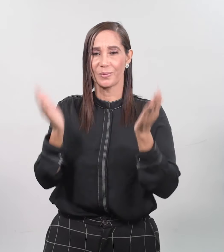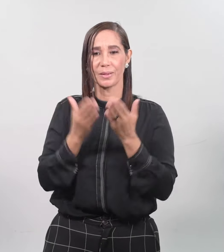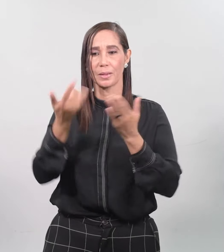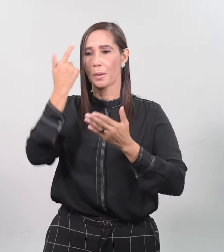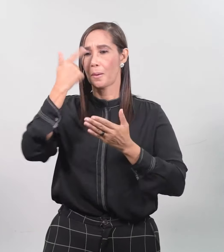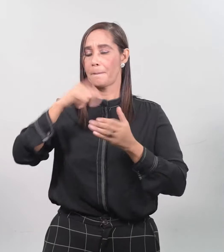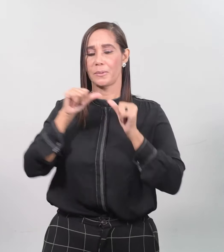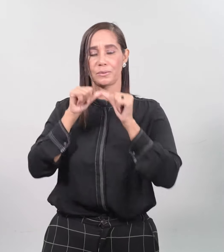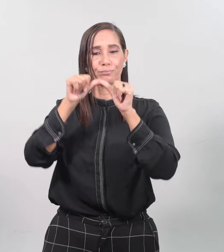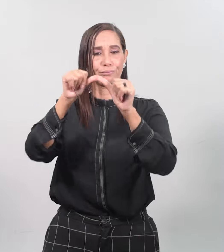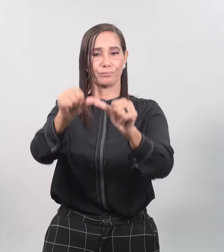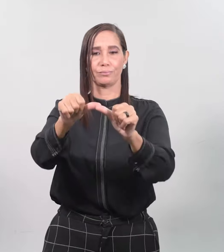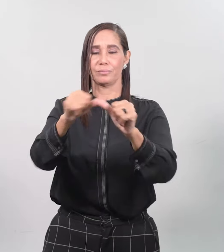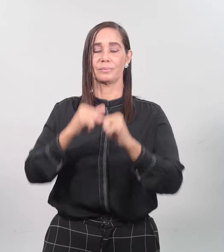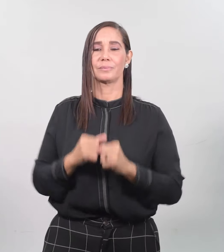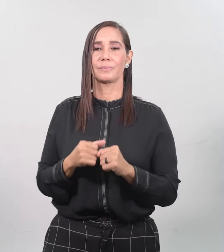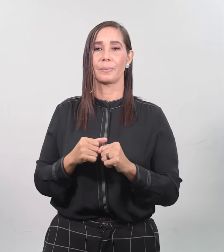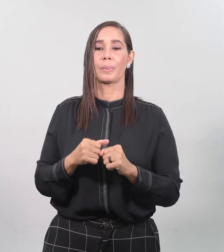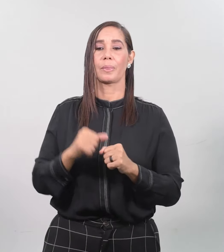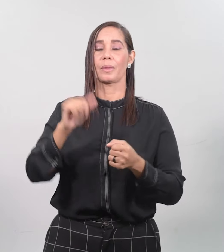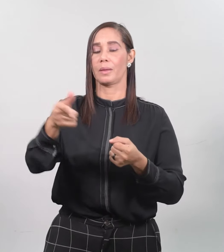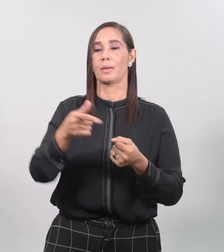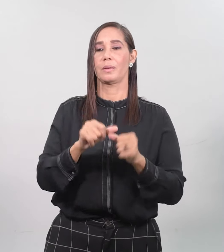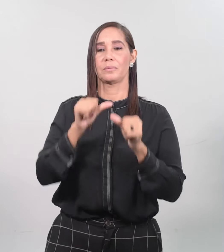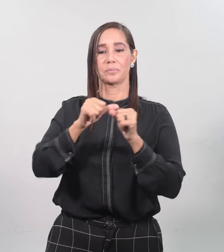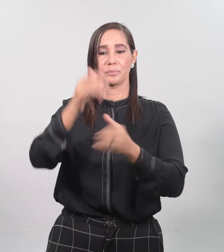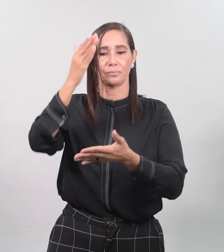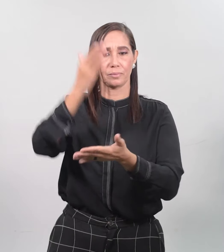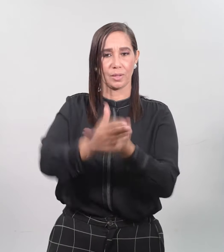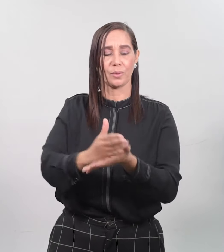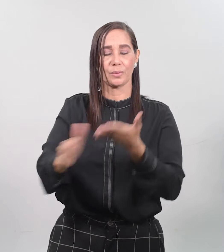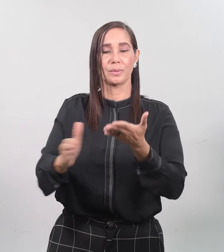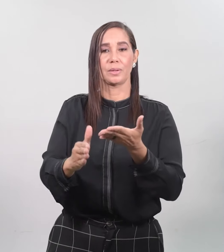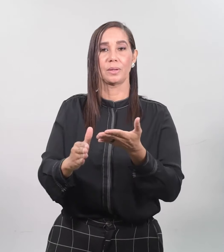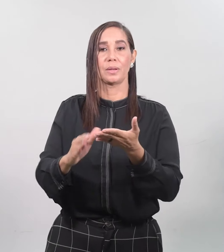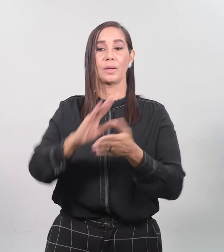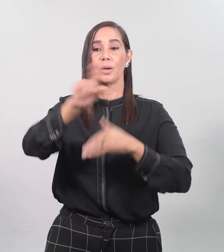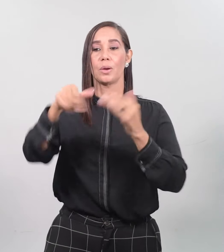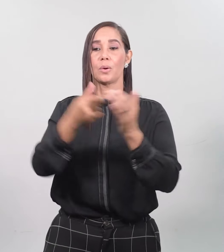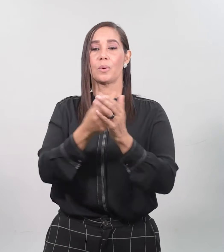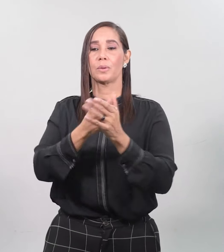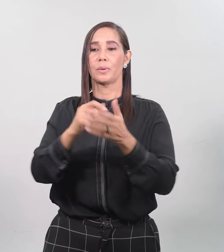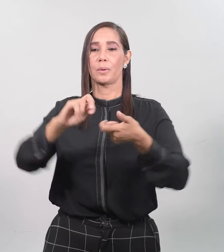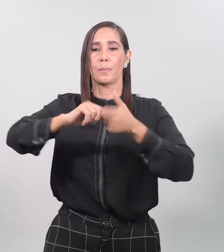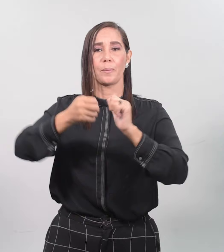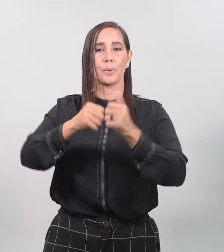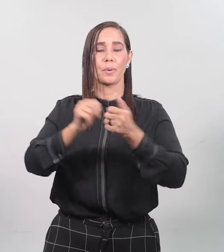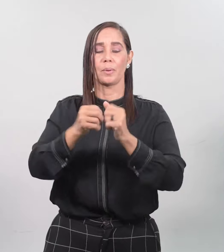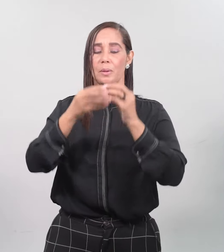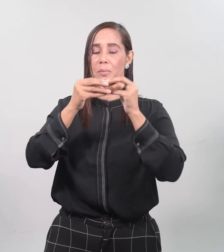no tiene raíces, es inconstante, y en cuanto viene la dificultad o persecución por la